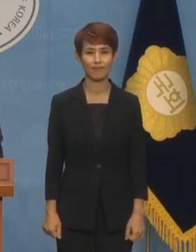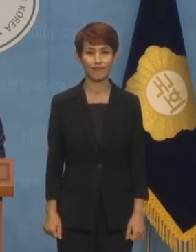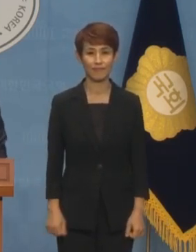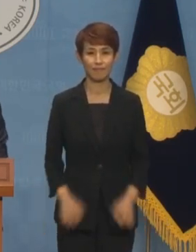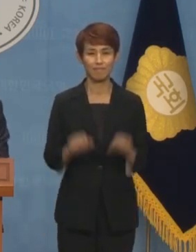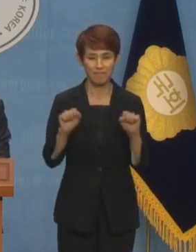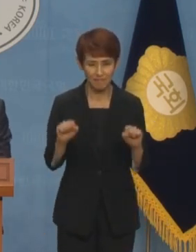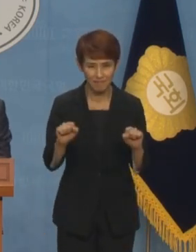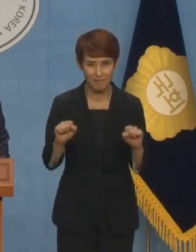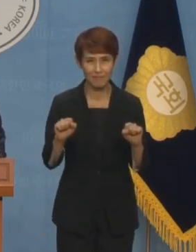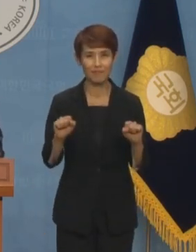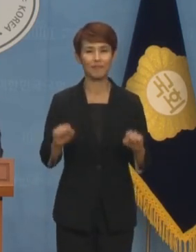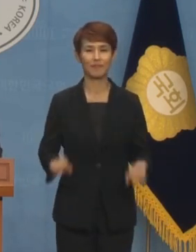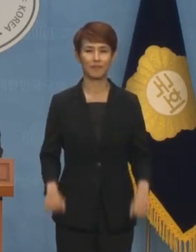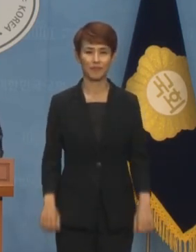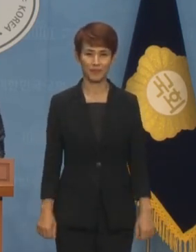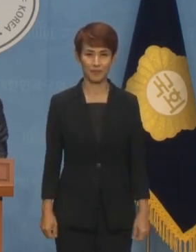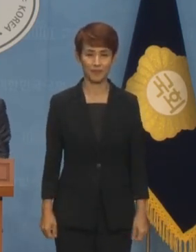안녕하십니까.